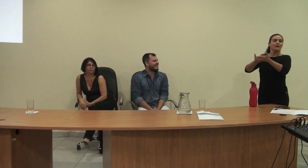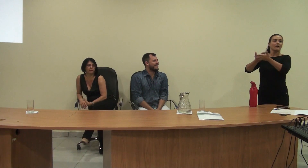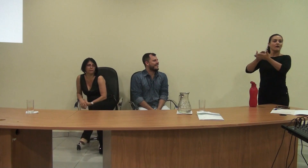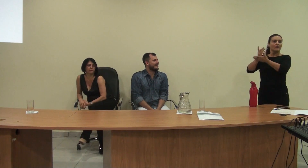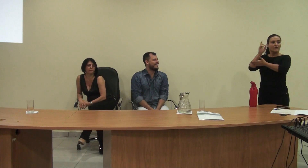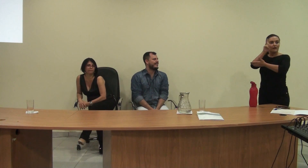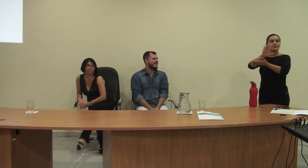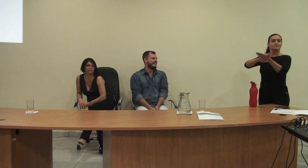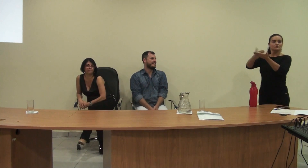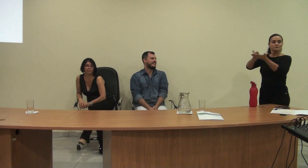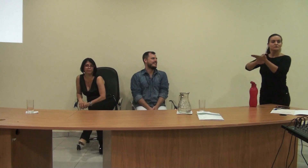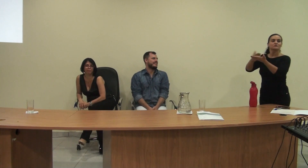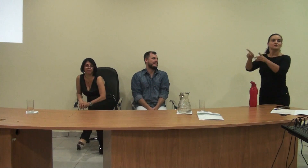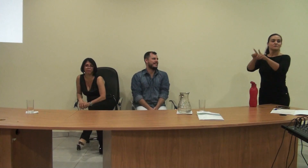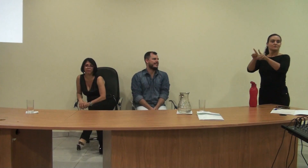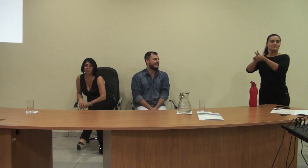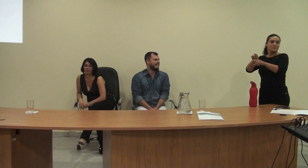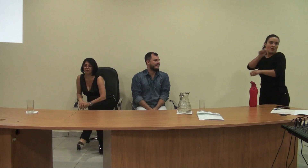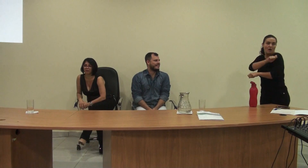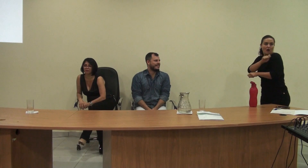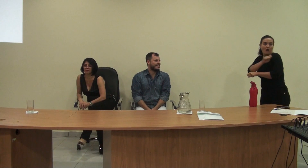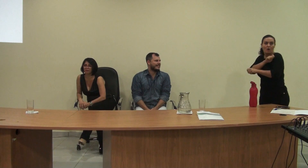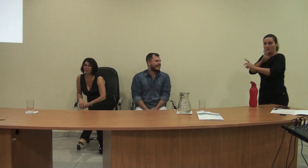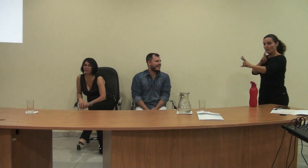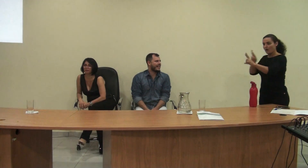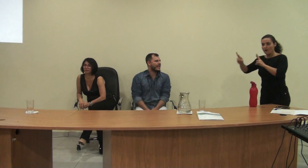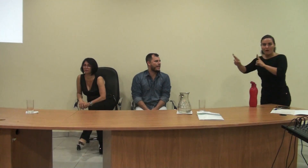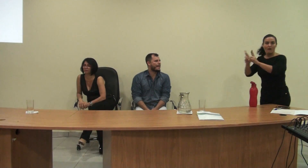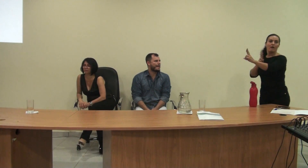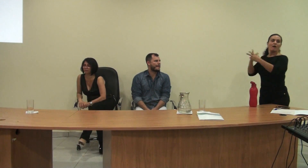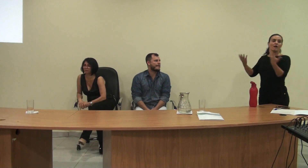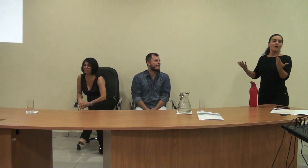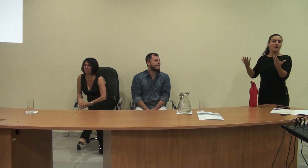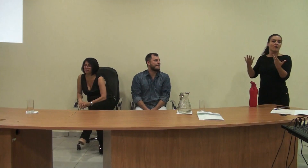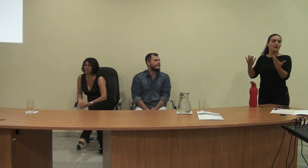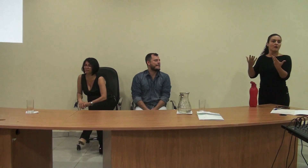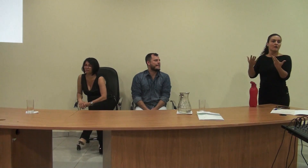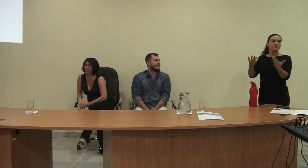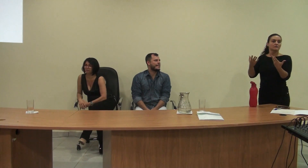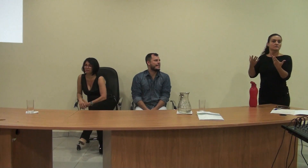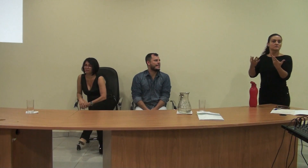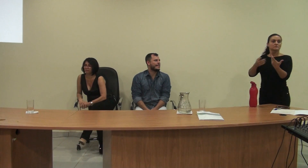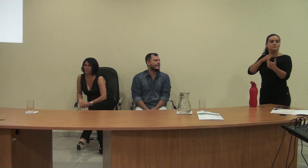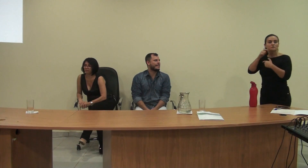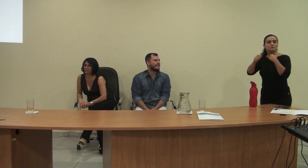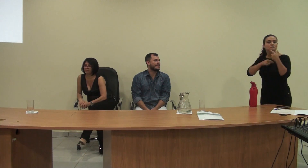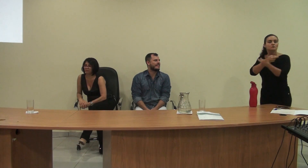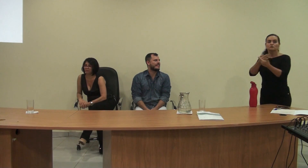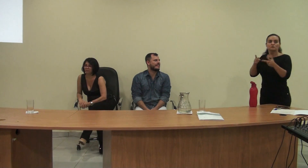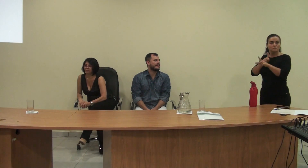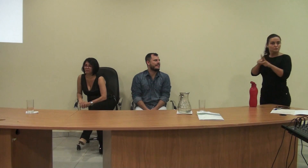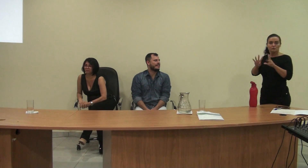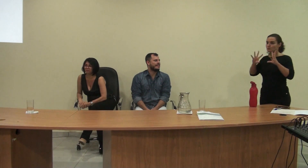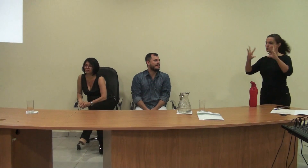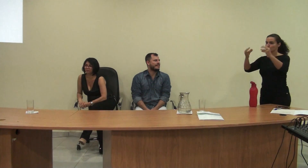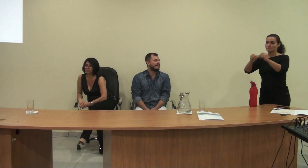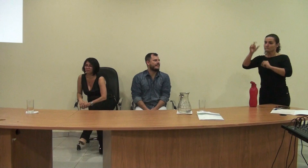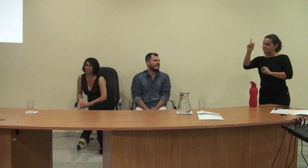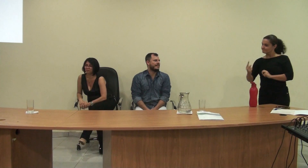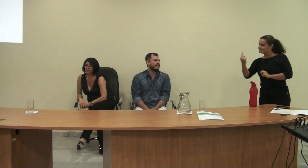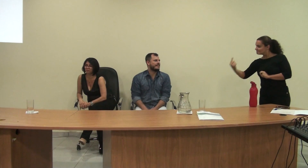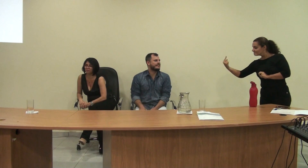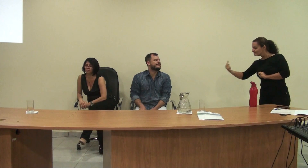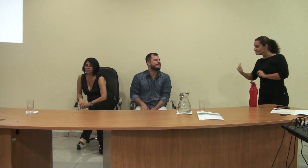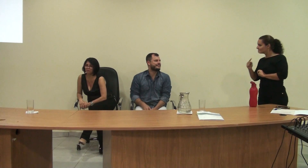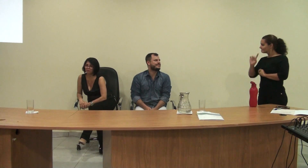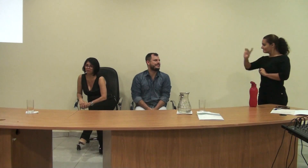para discutirmos, né, sobre esses temas, sobre esse assunto, sobre a inclusão, sobre a relação entre aluno e professor em sala